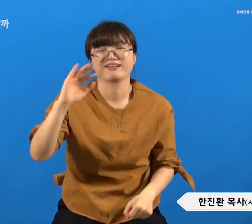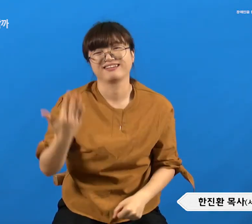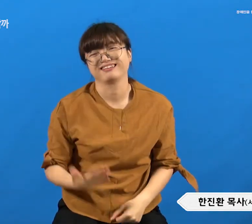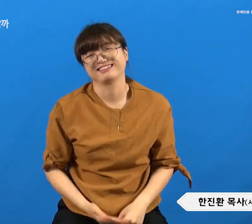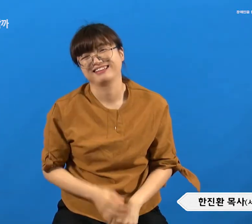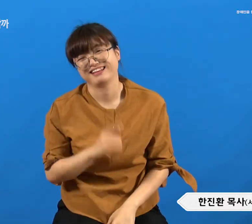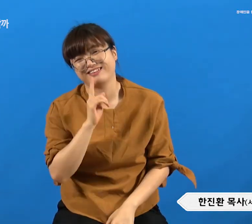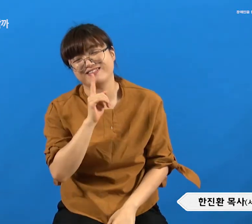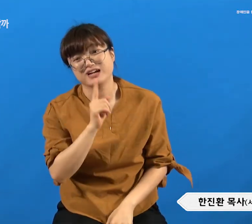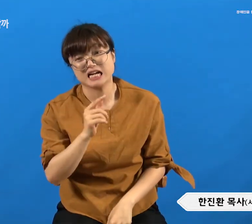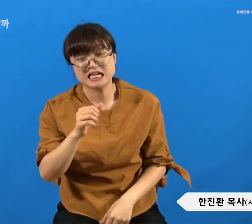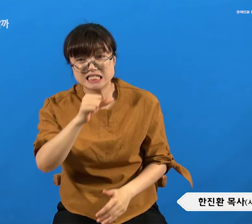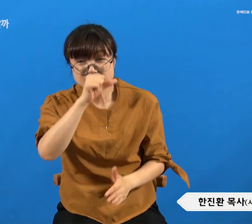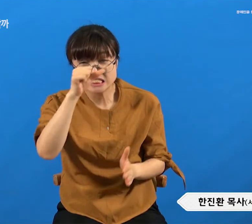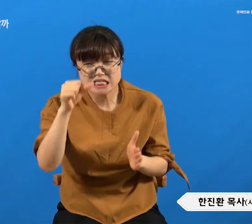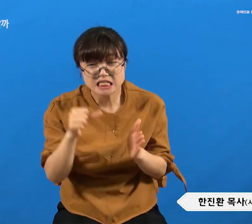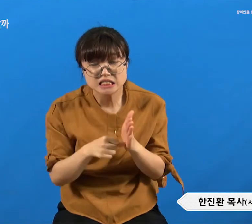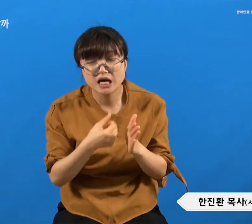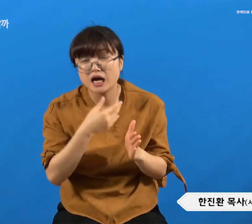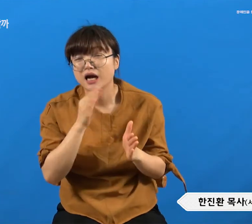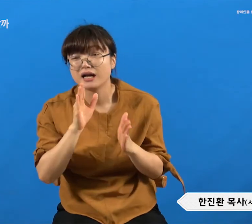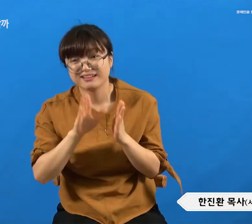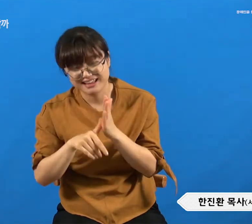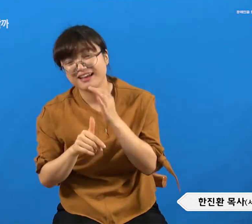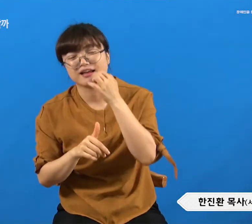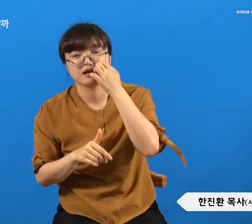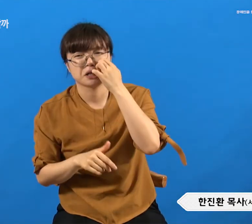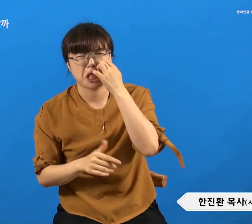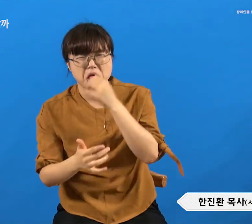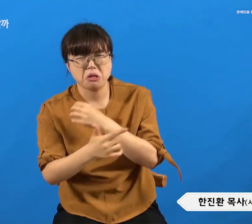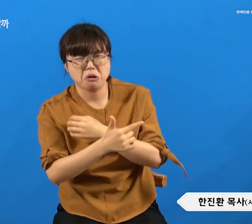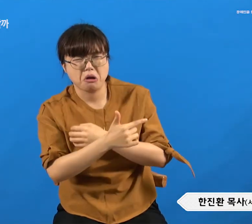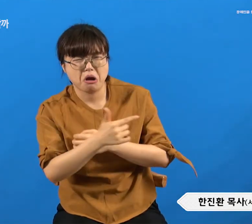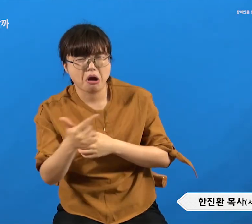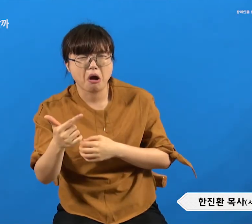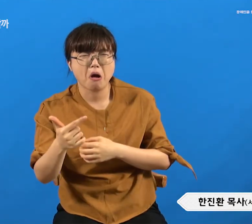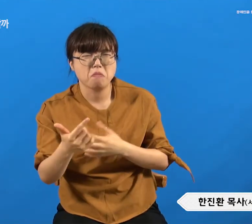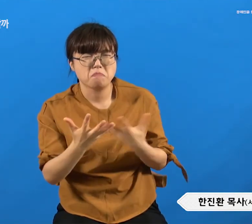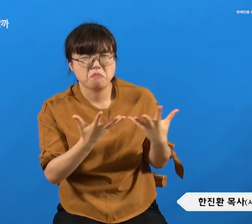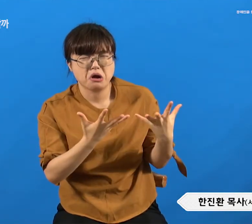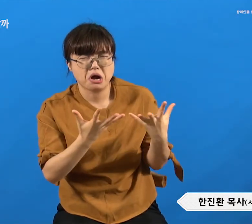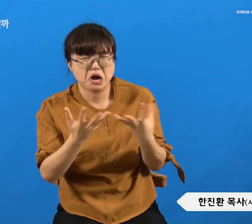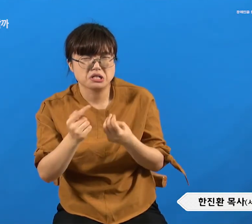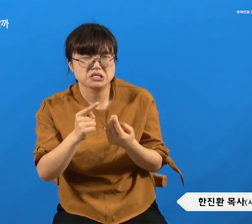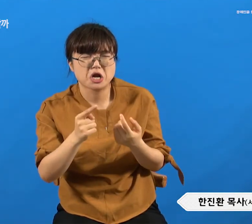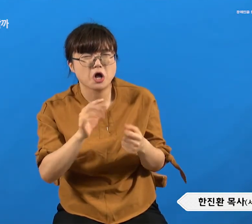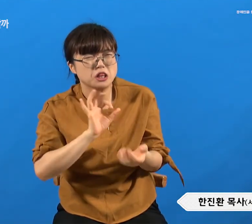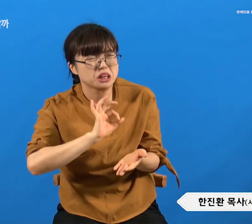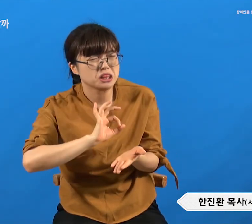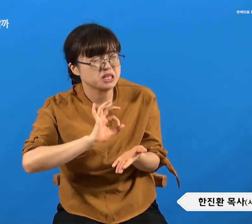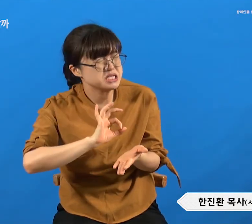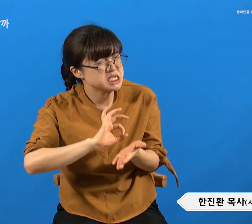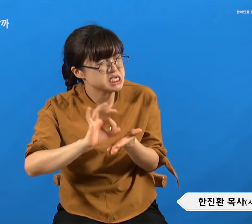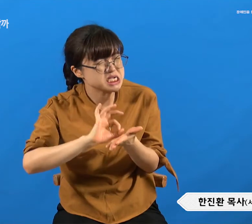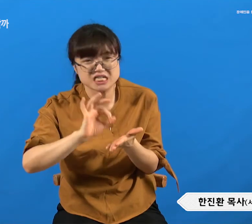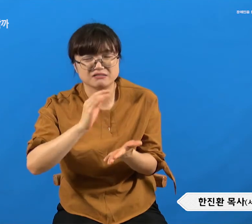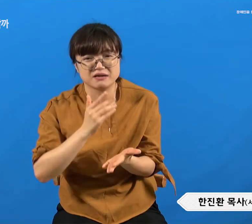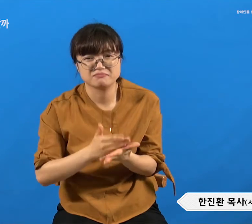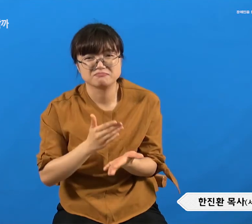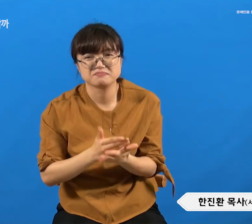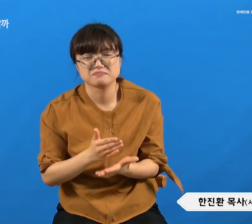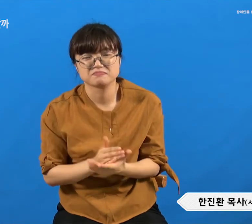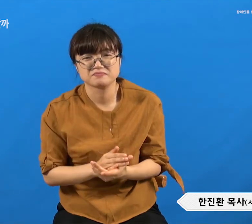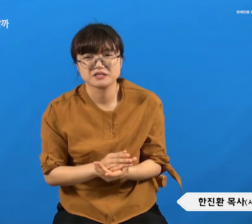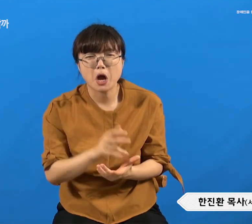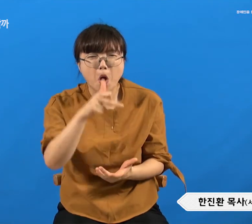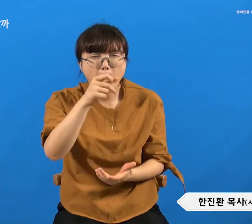여러분, 인생 후반전에는 너무 많은 코끼리를 키우지 마시기 바랍니다.